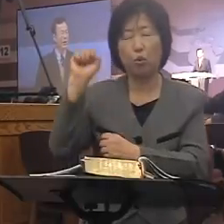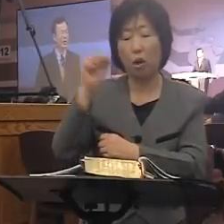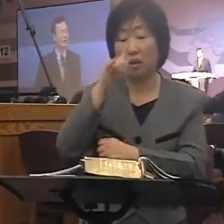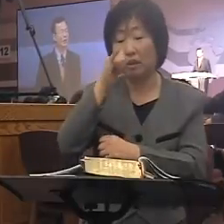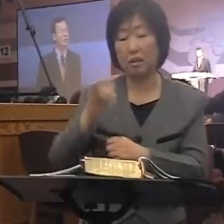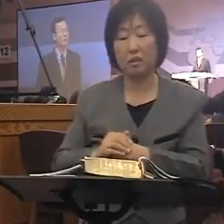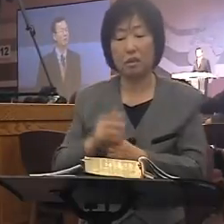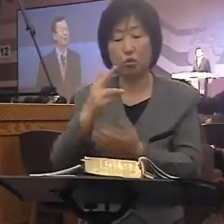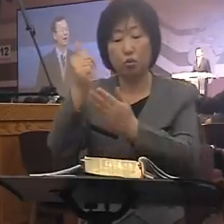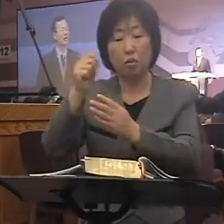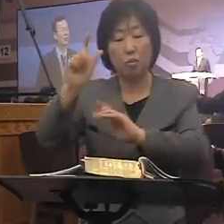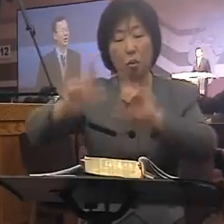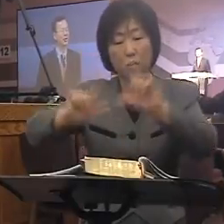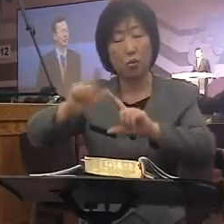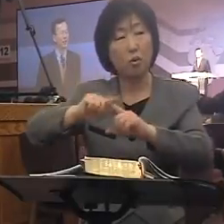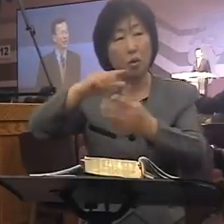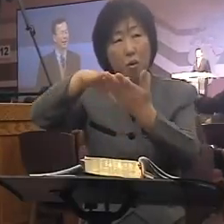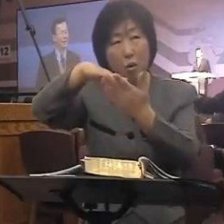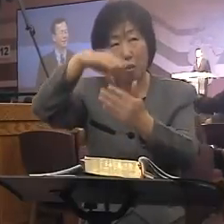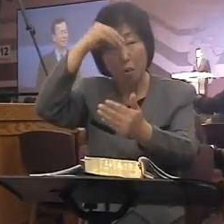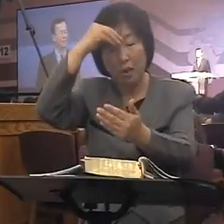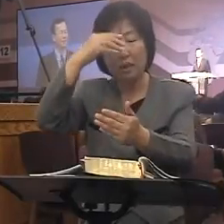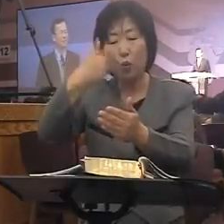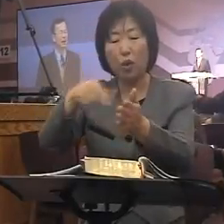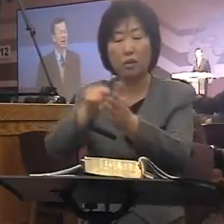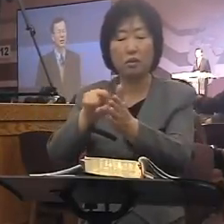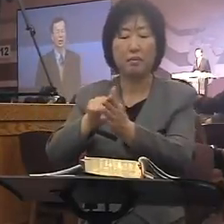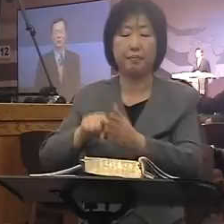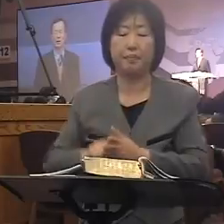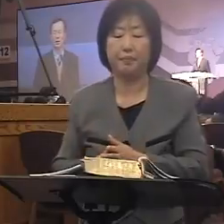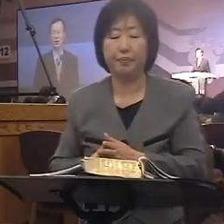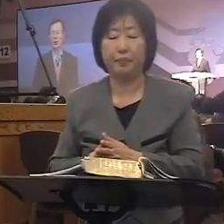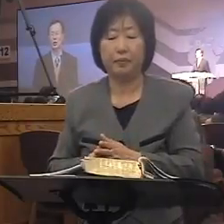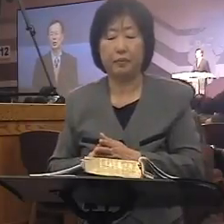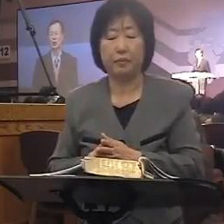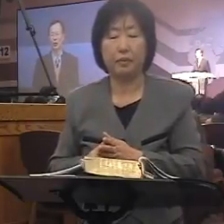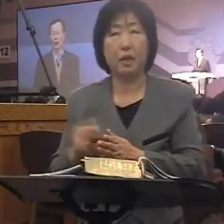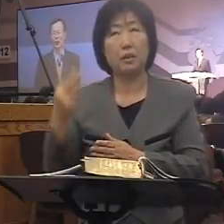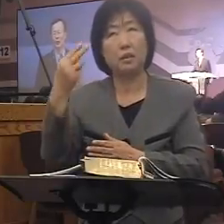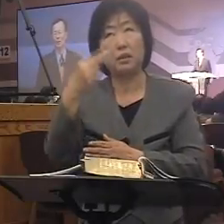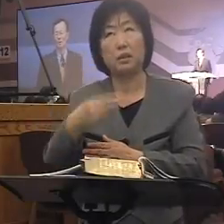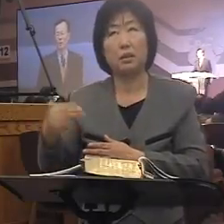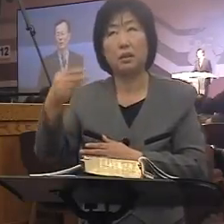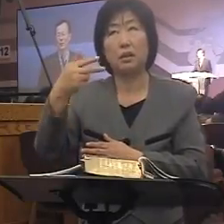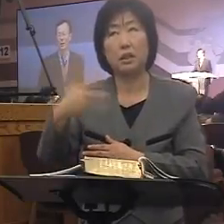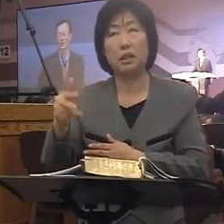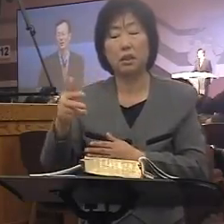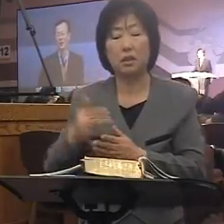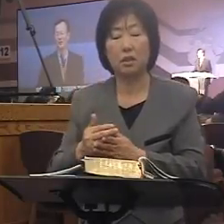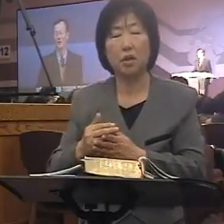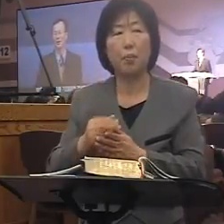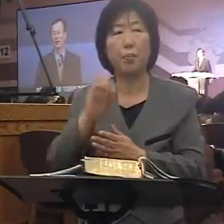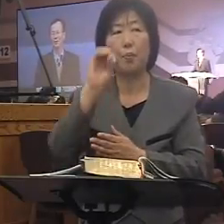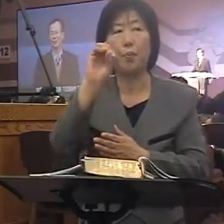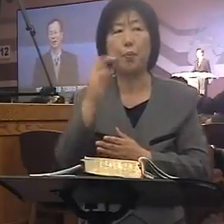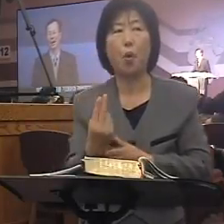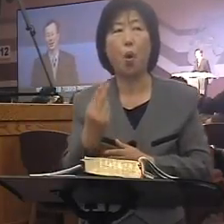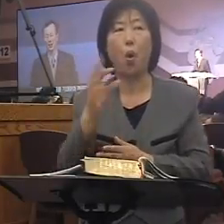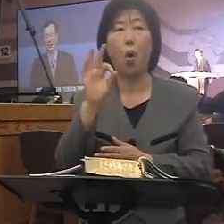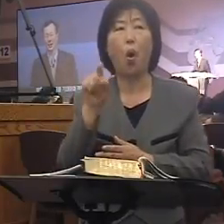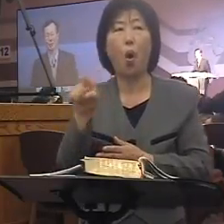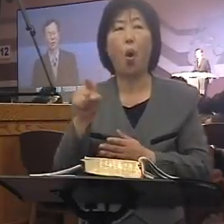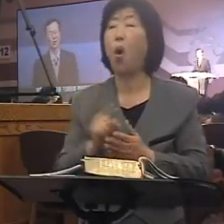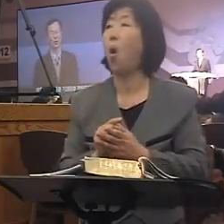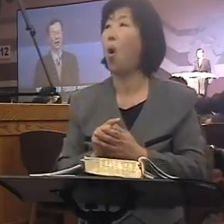이 주님의 이 모습을 본받기 위해서입니다. 여러분 2007년도 우리 표 기억하시나요? 우리 한번